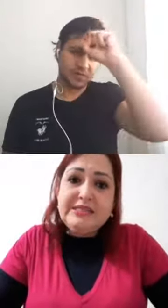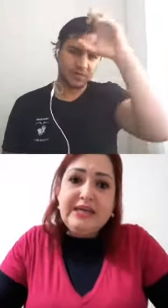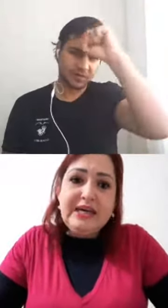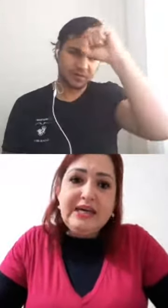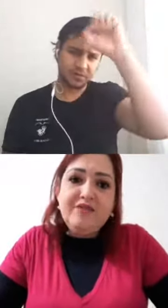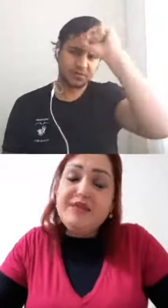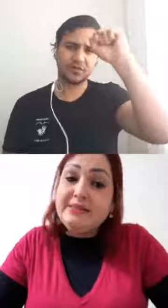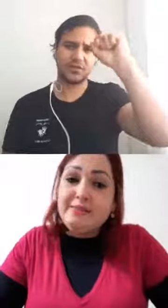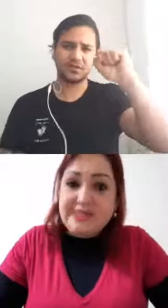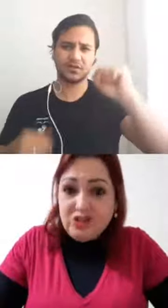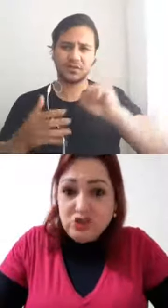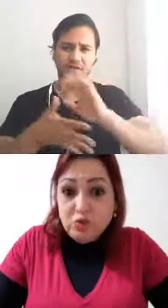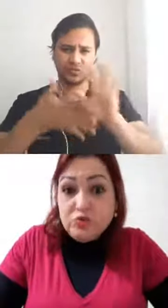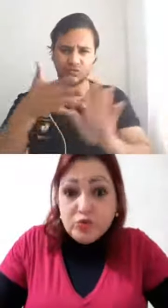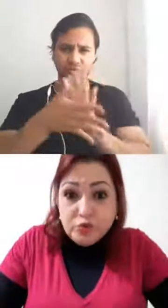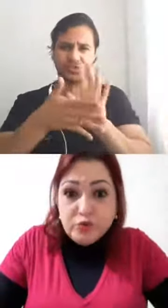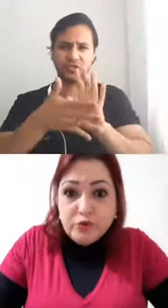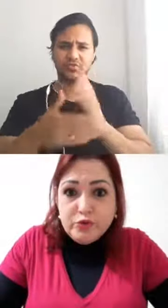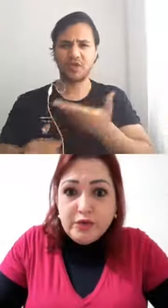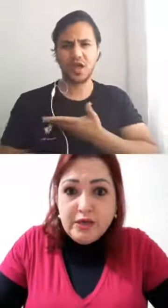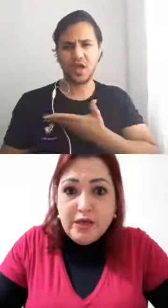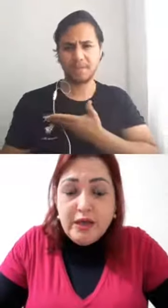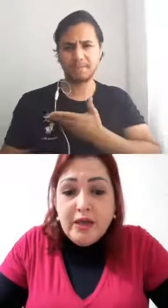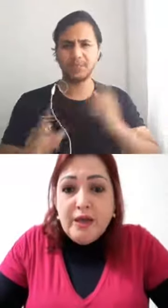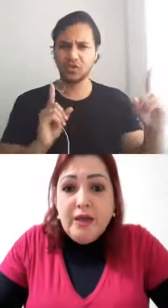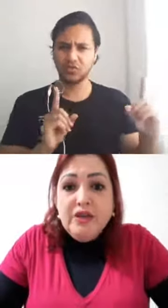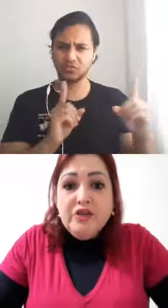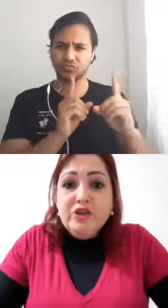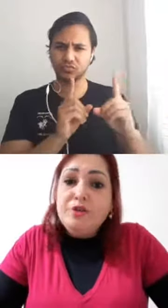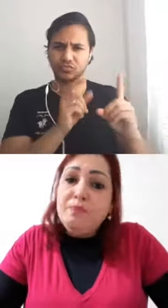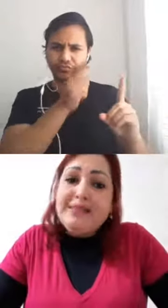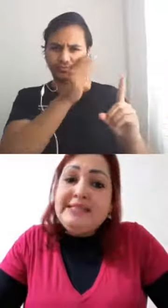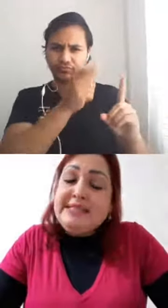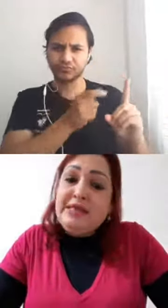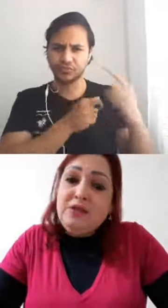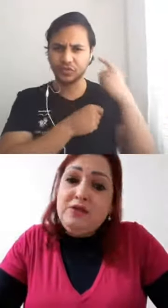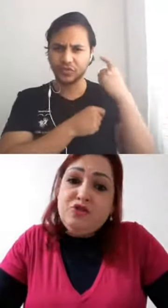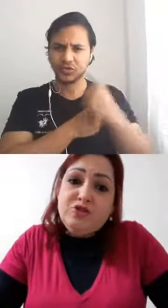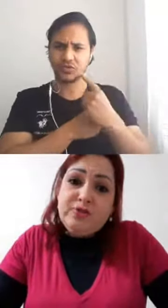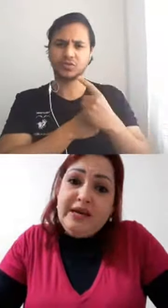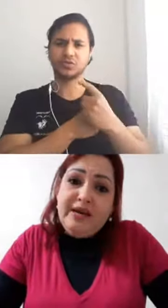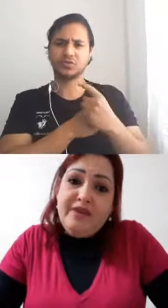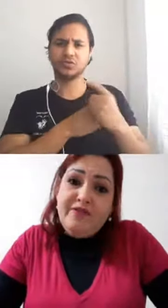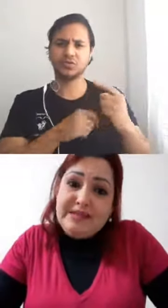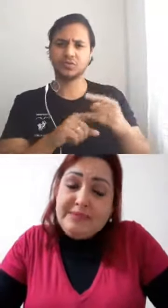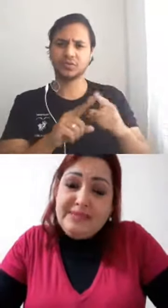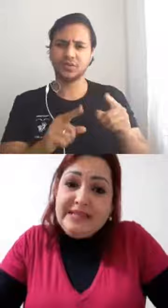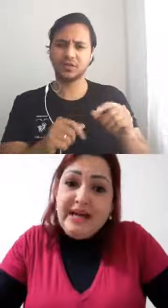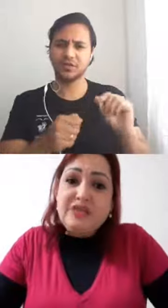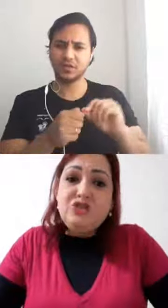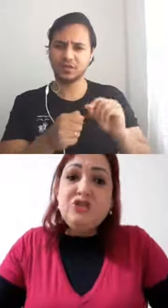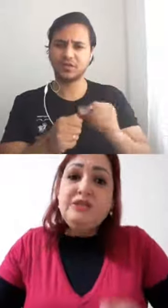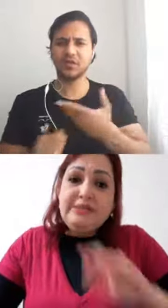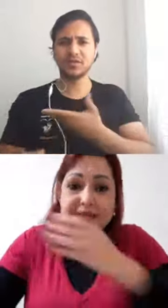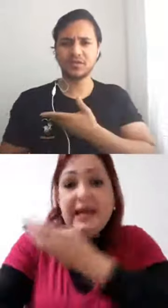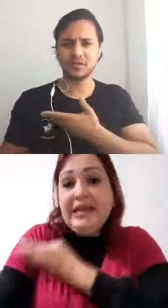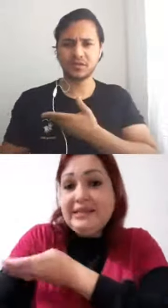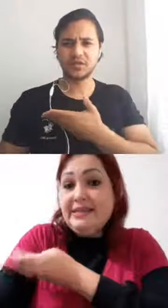Libras, façam amizade com o surdo, mas assim, faça